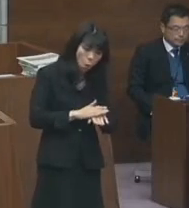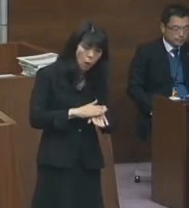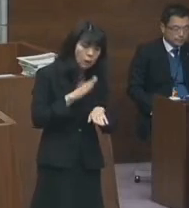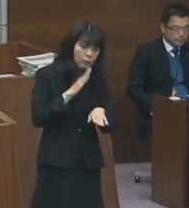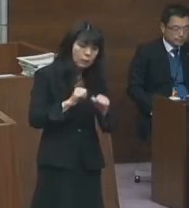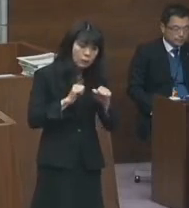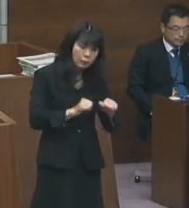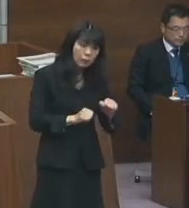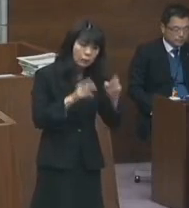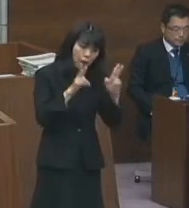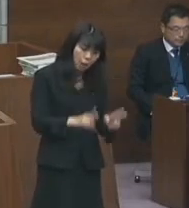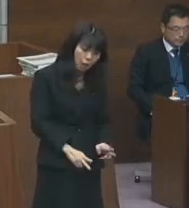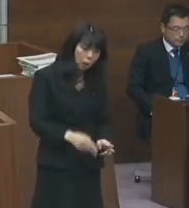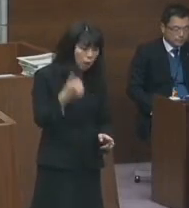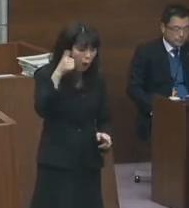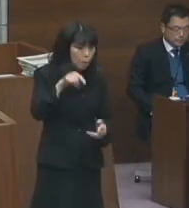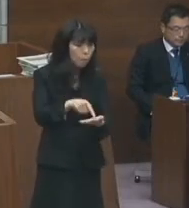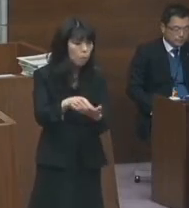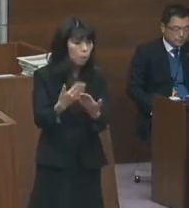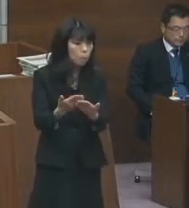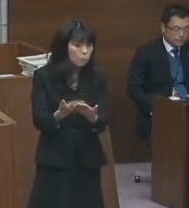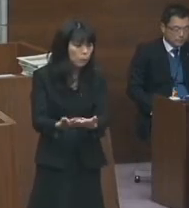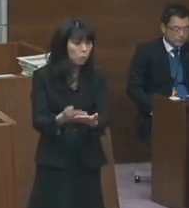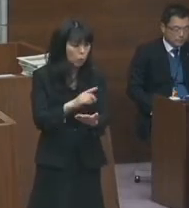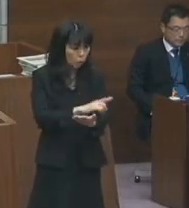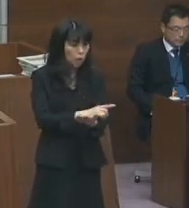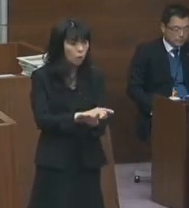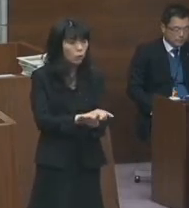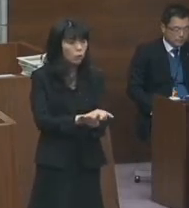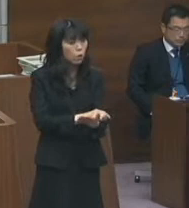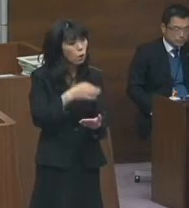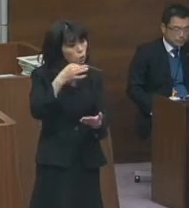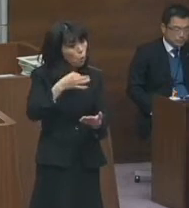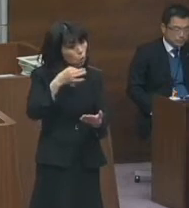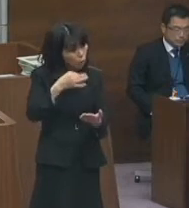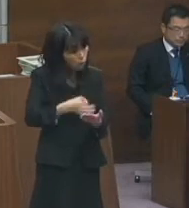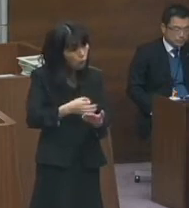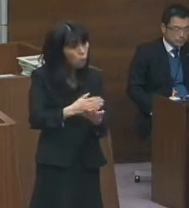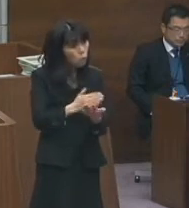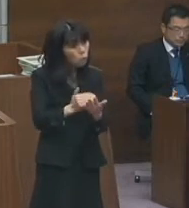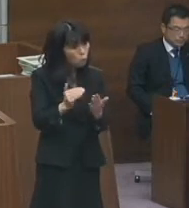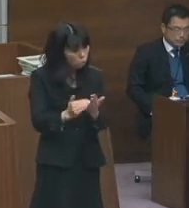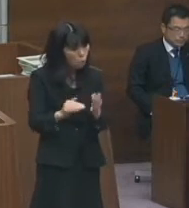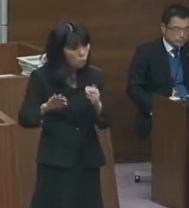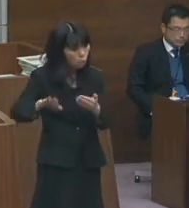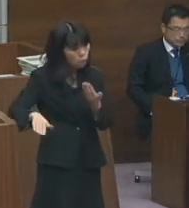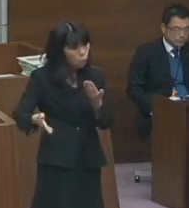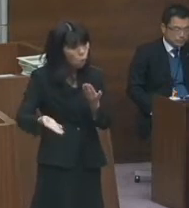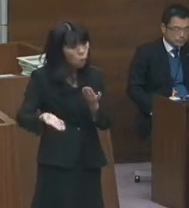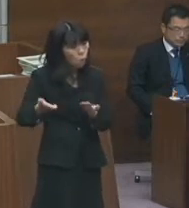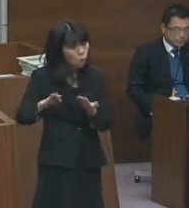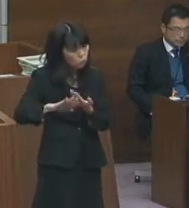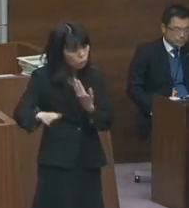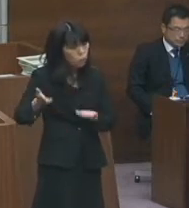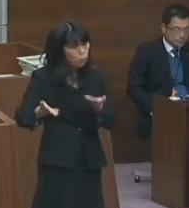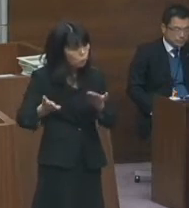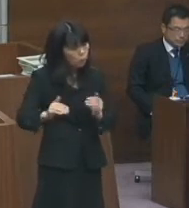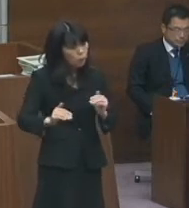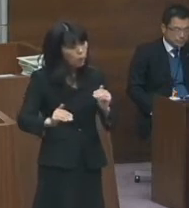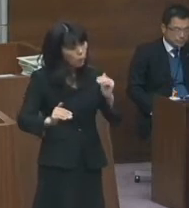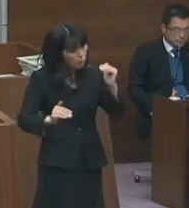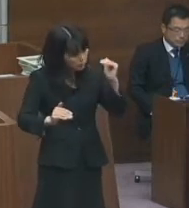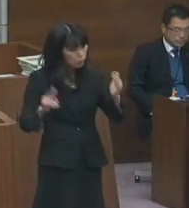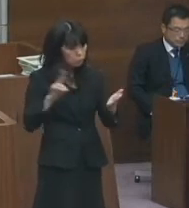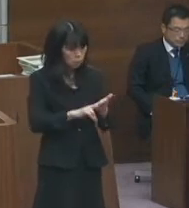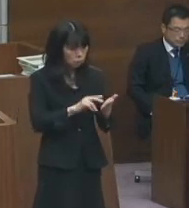案を求めるとともに、評価項目の配点においても他の項目より高く設定するなど、直営の調査を